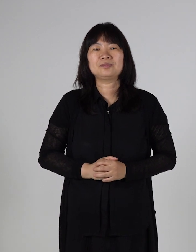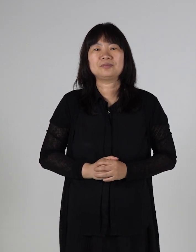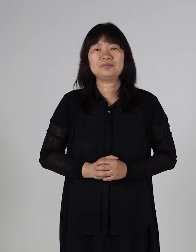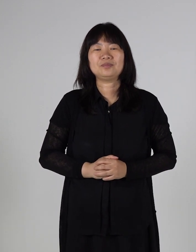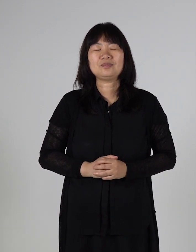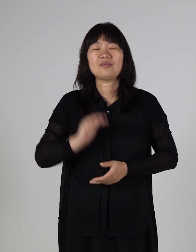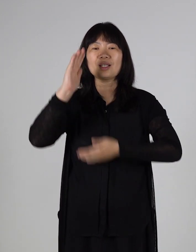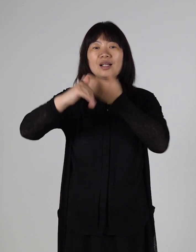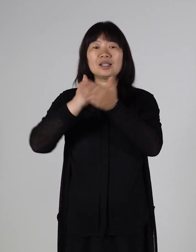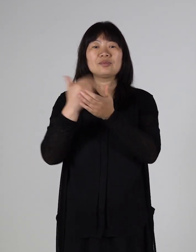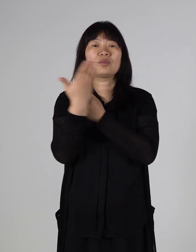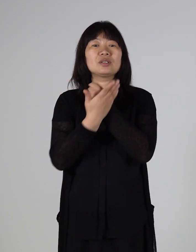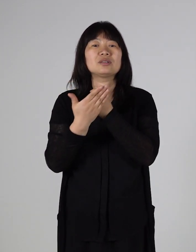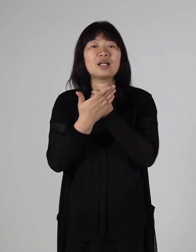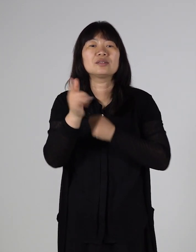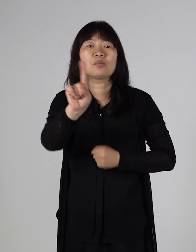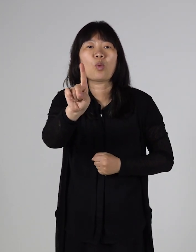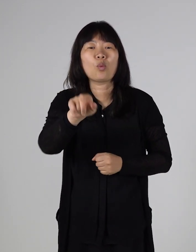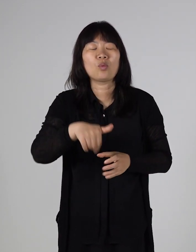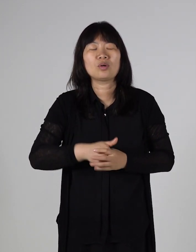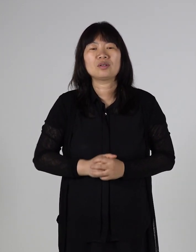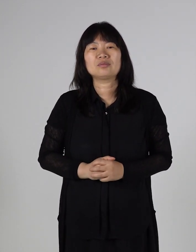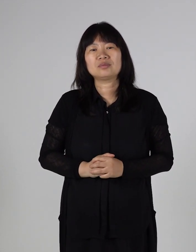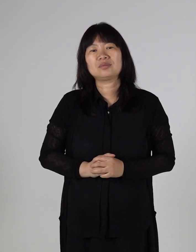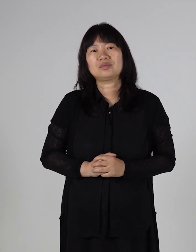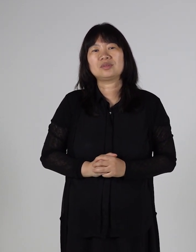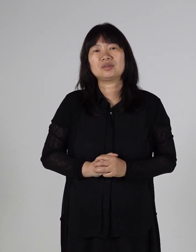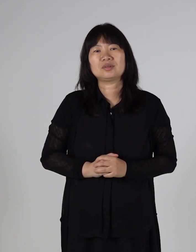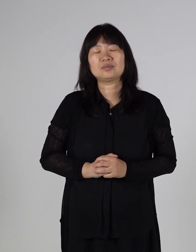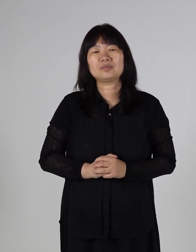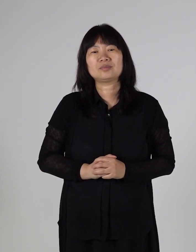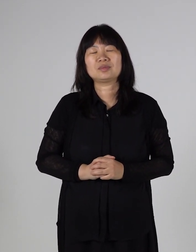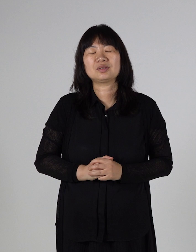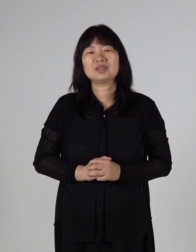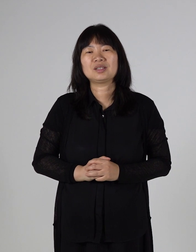그런데 하나님의 은혜는 그렇게